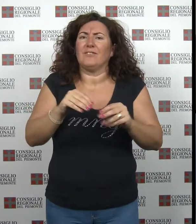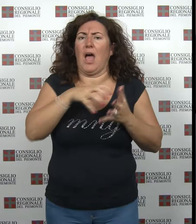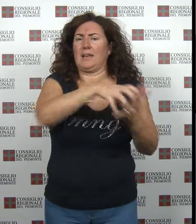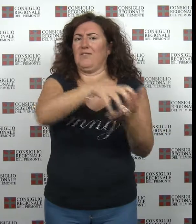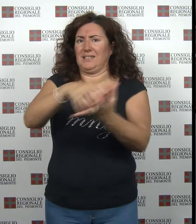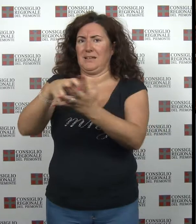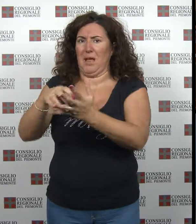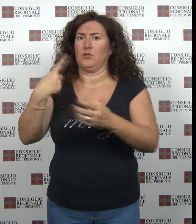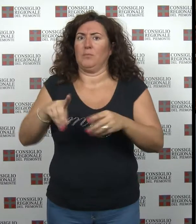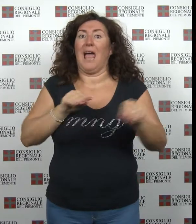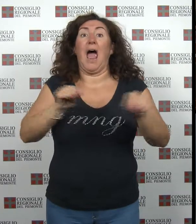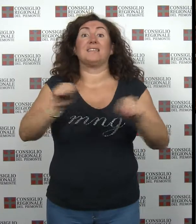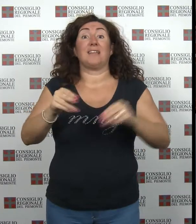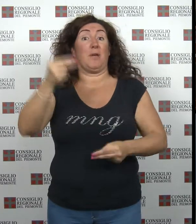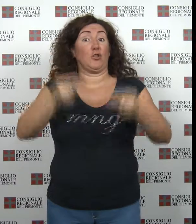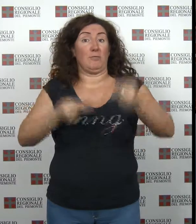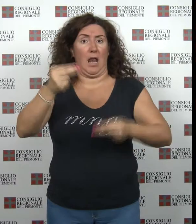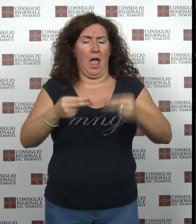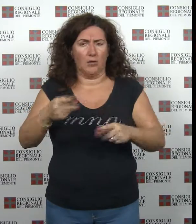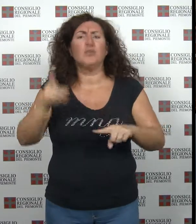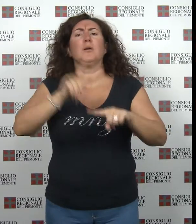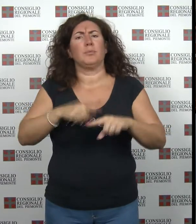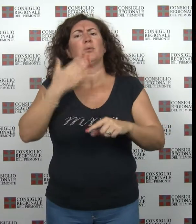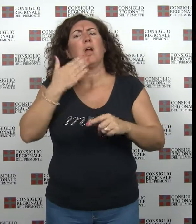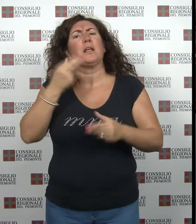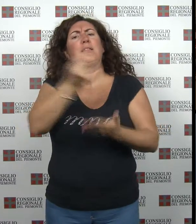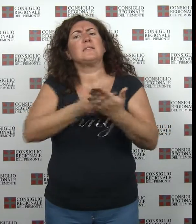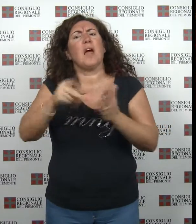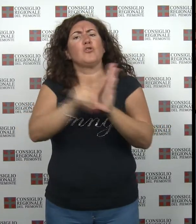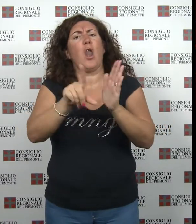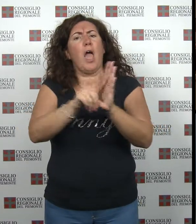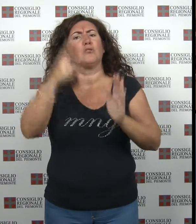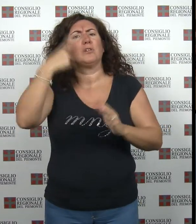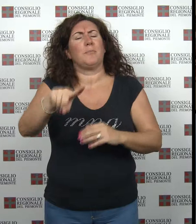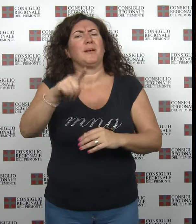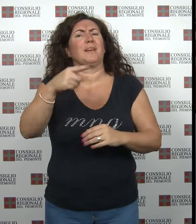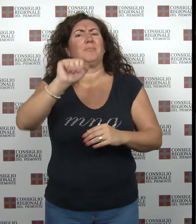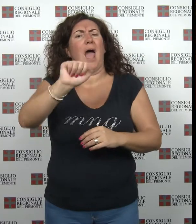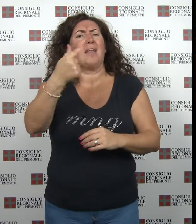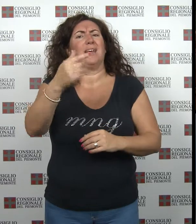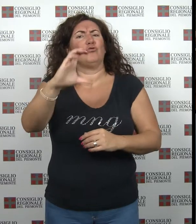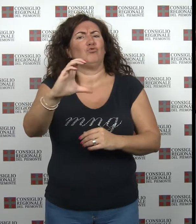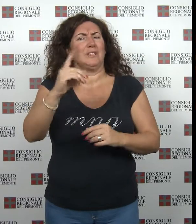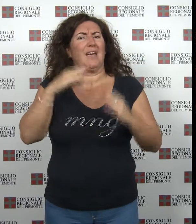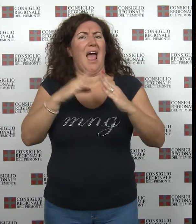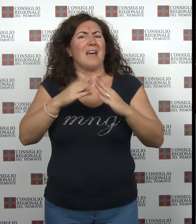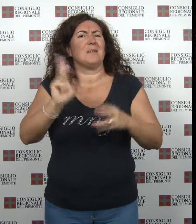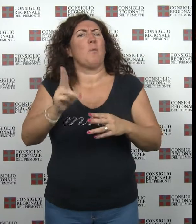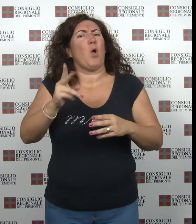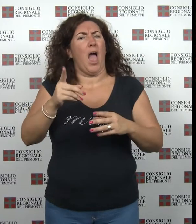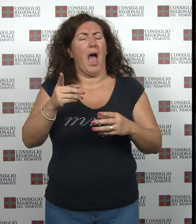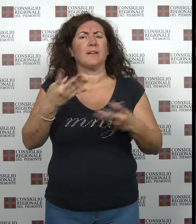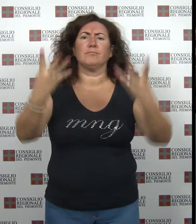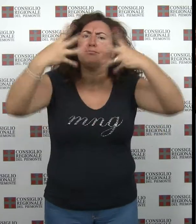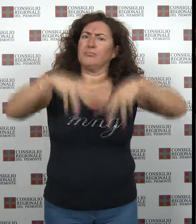iniziato l'esame del disegno di legge sul riordino delle agenzie territoriali per la casa, con il dibattito sull'articolato e gli emendamenti, per